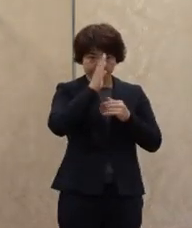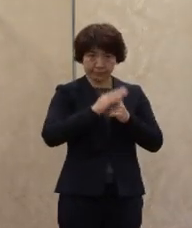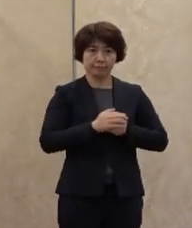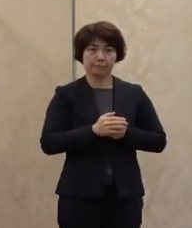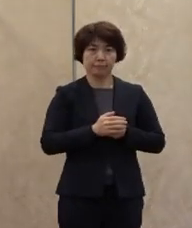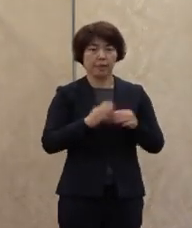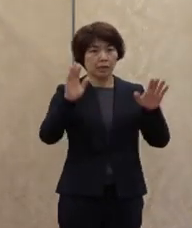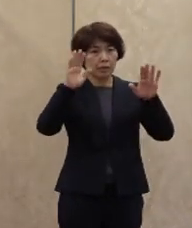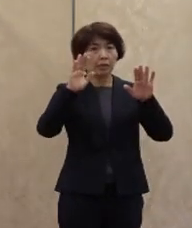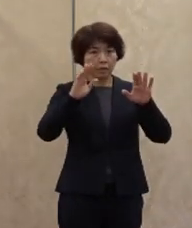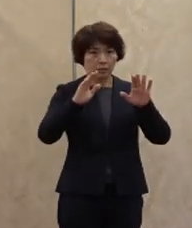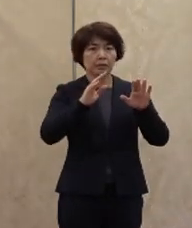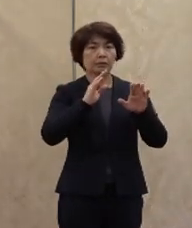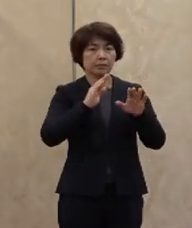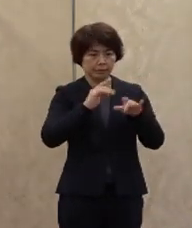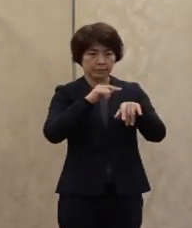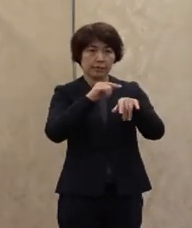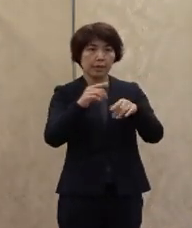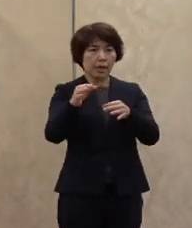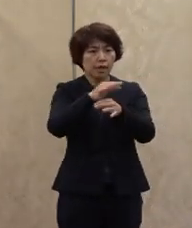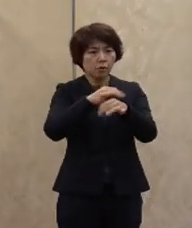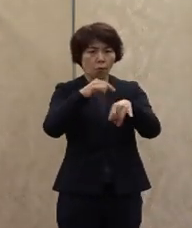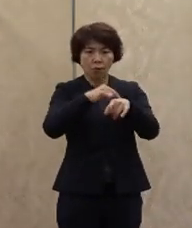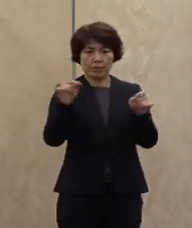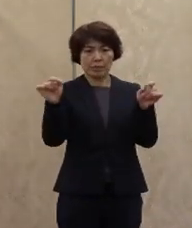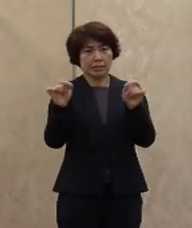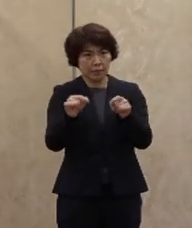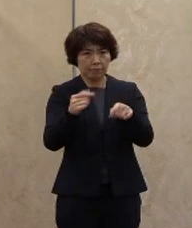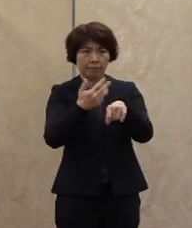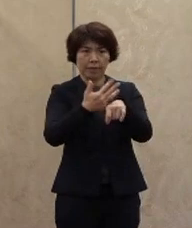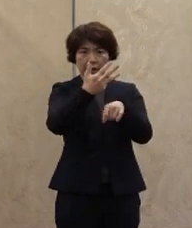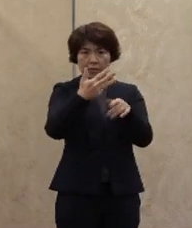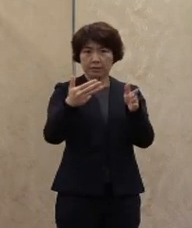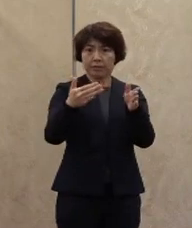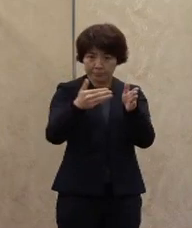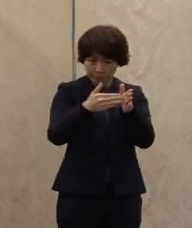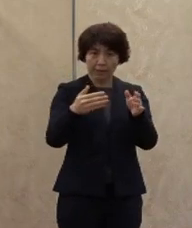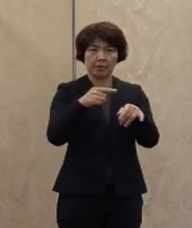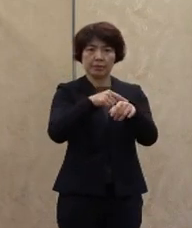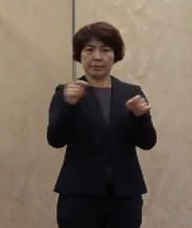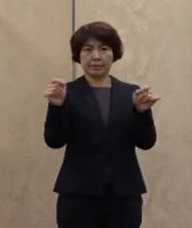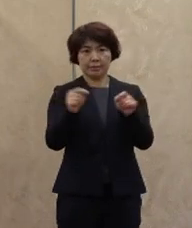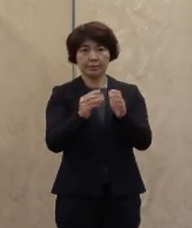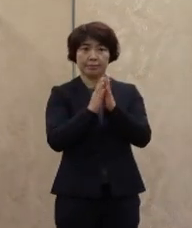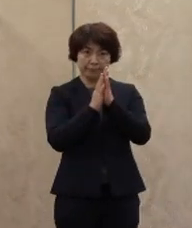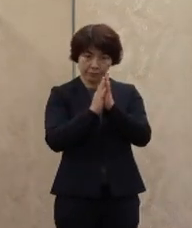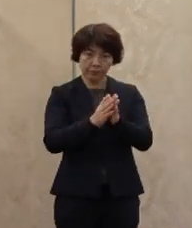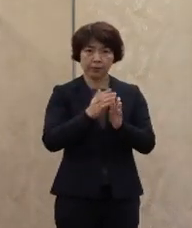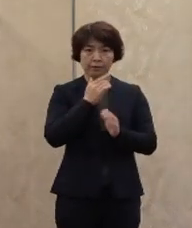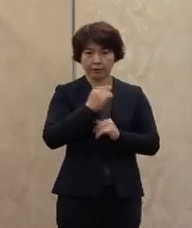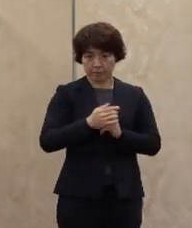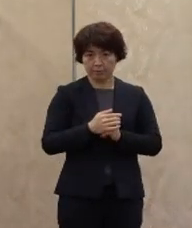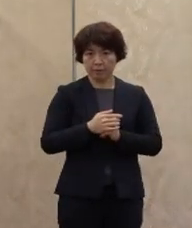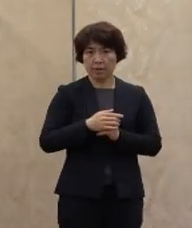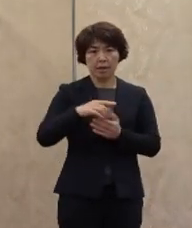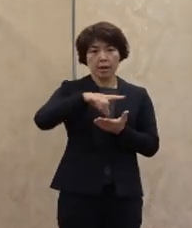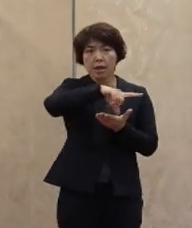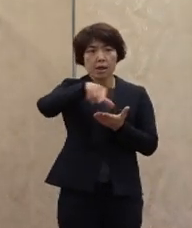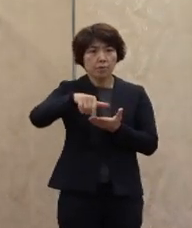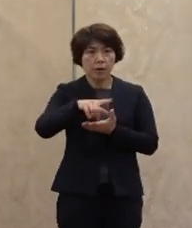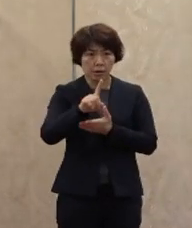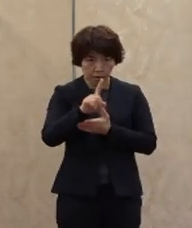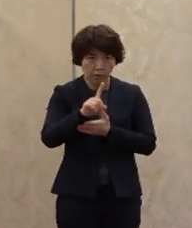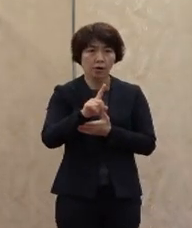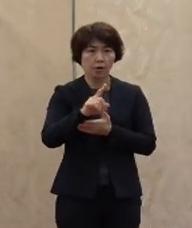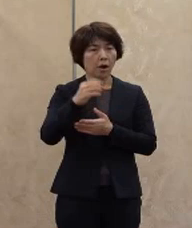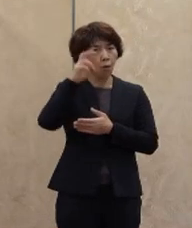飲食店については、時短のお願いをしたいというふうに思います。エリアについては大阪府域、